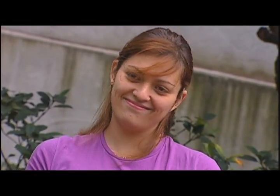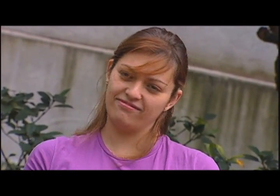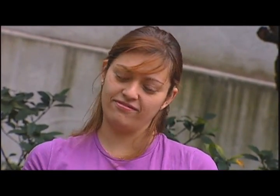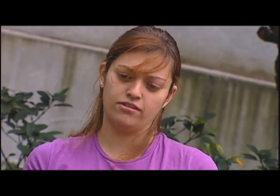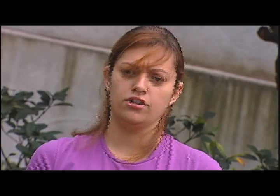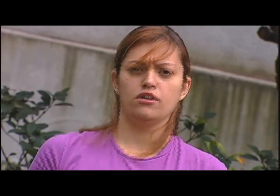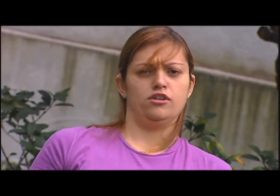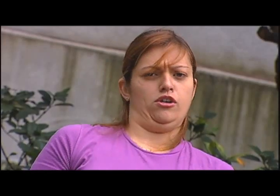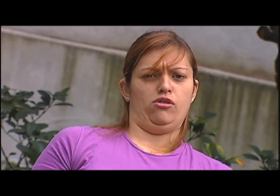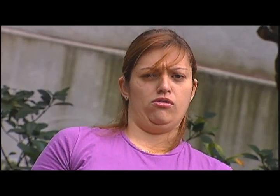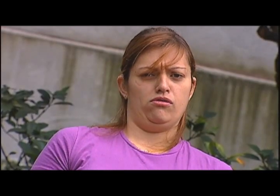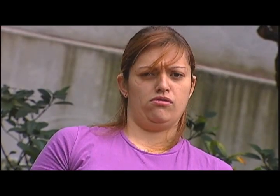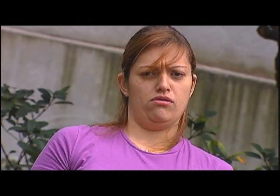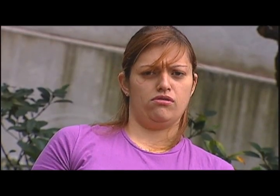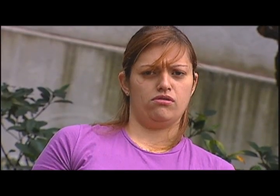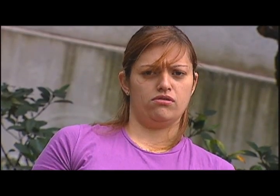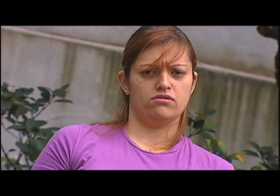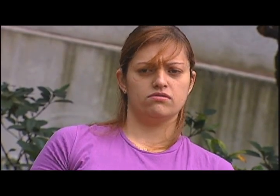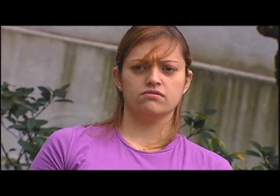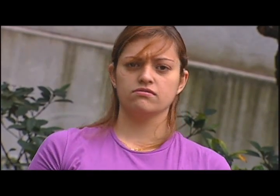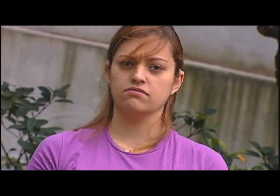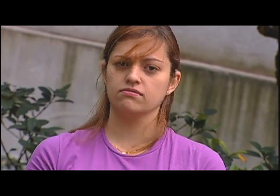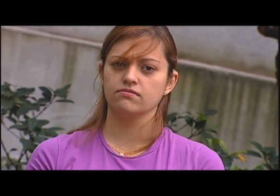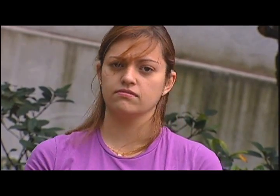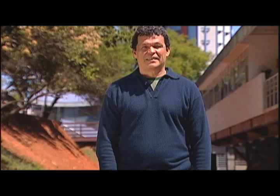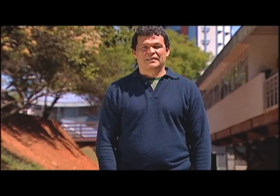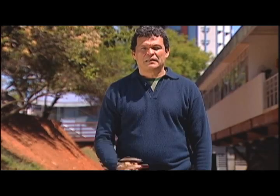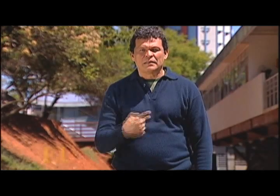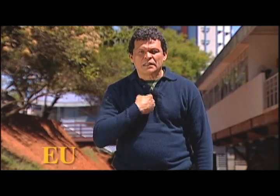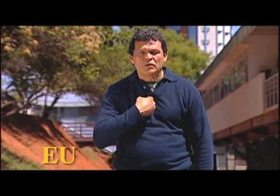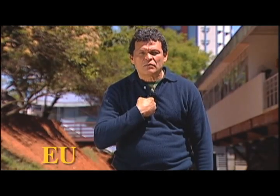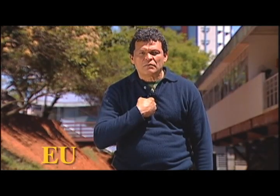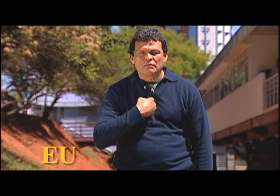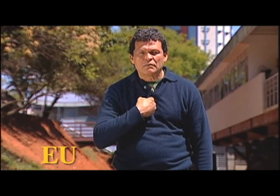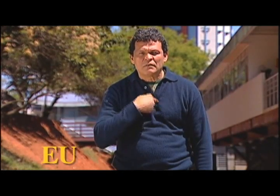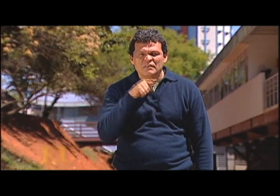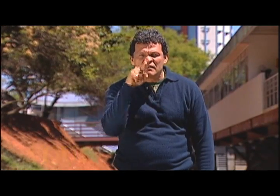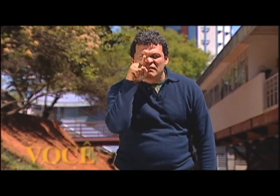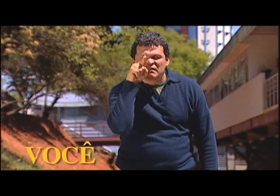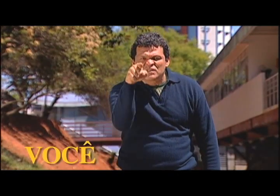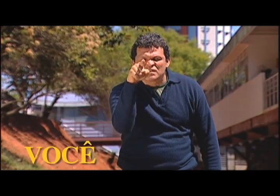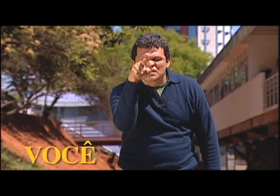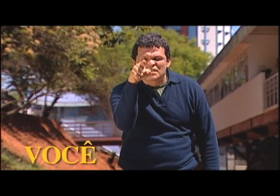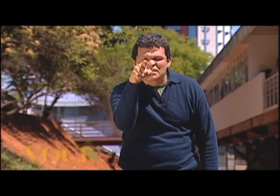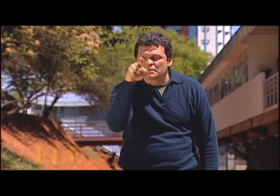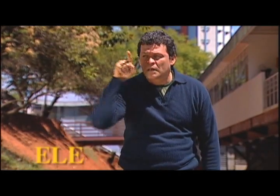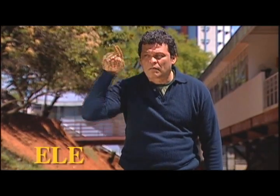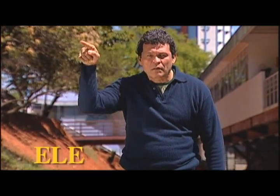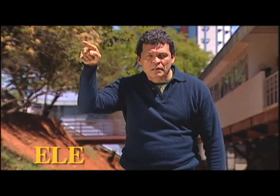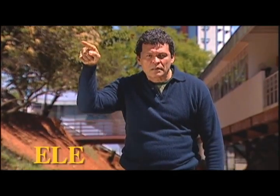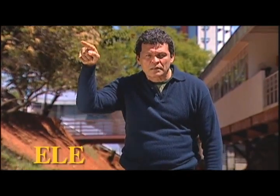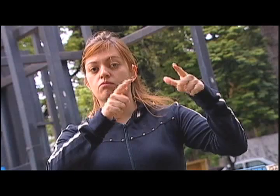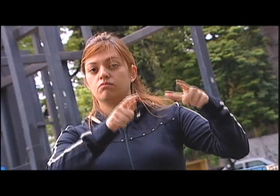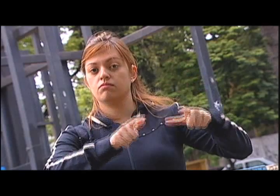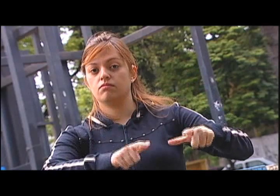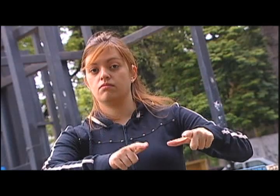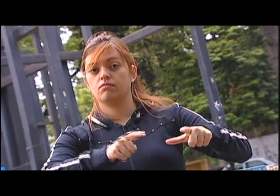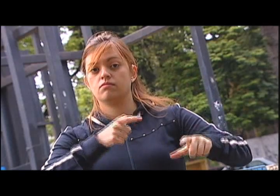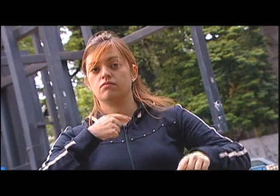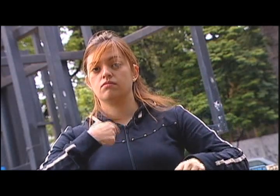a testa com a cabeça inclinada para trás. Para indicar os pronomes pessoais, eles apontam. As frases, em